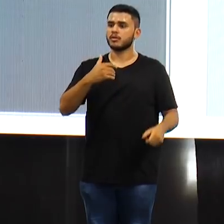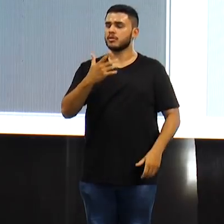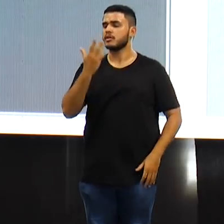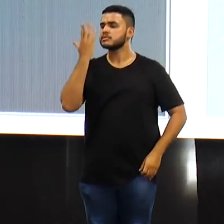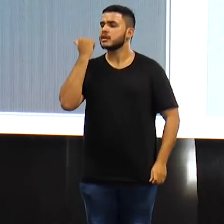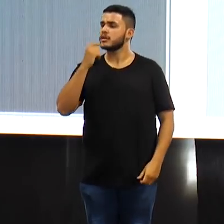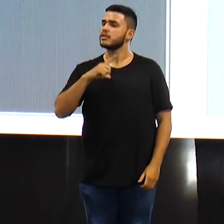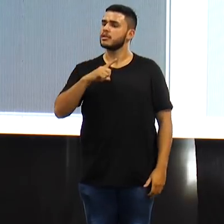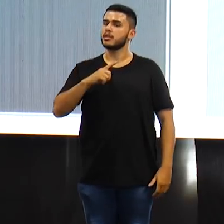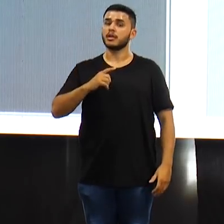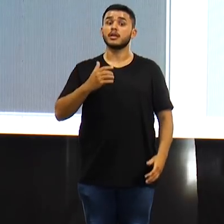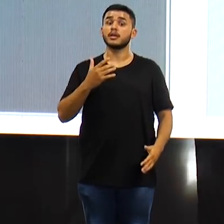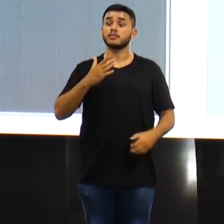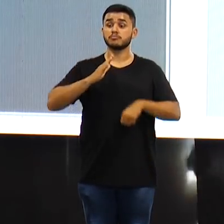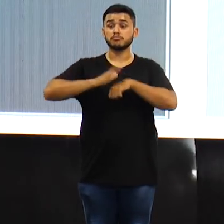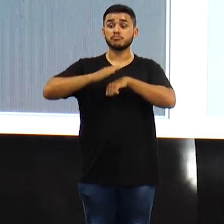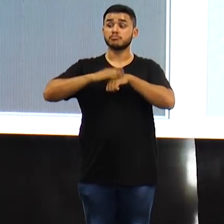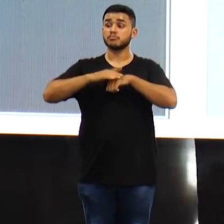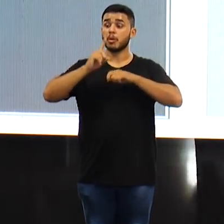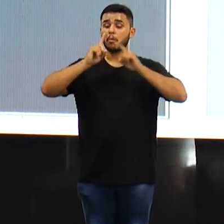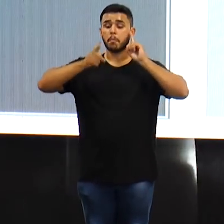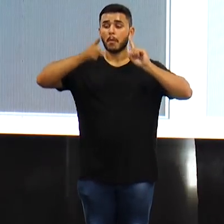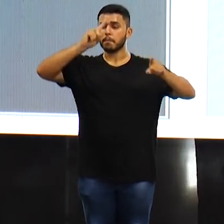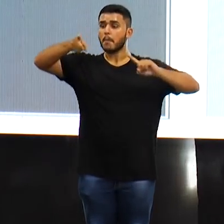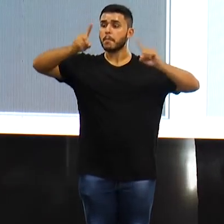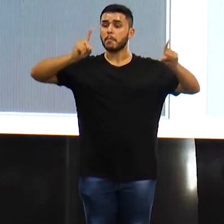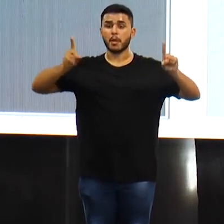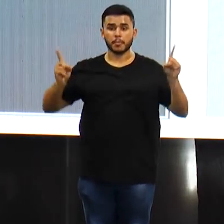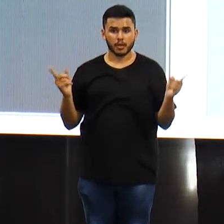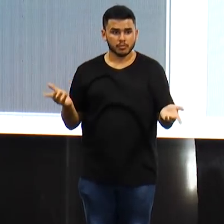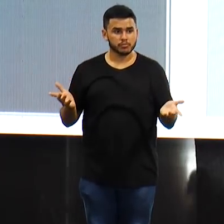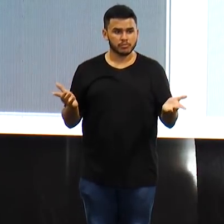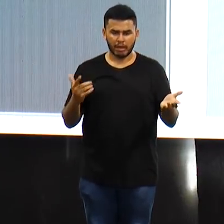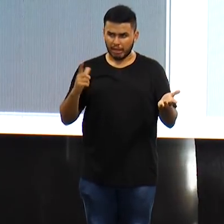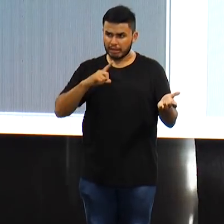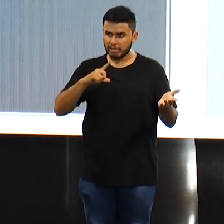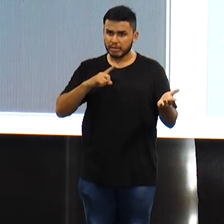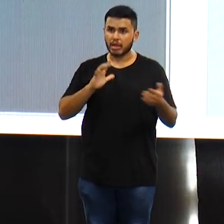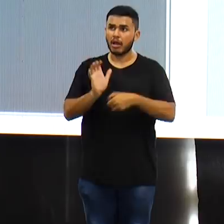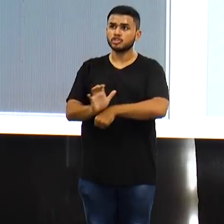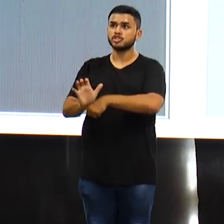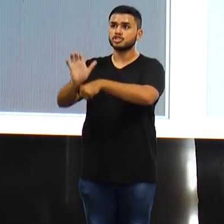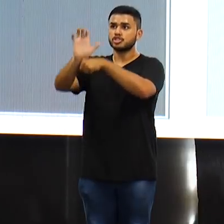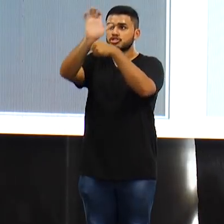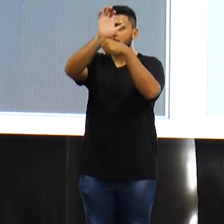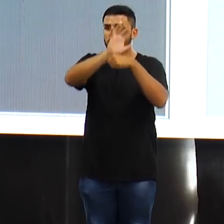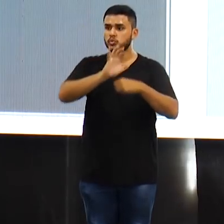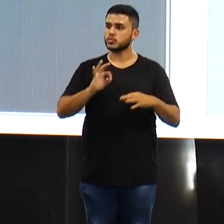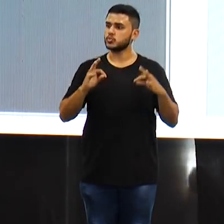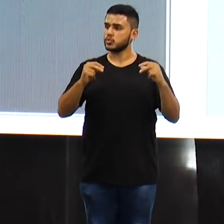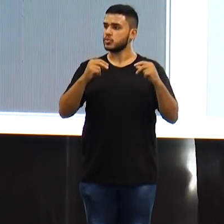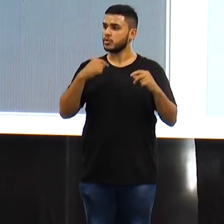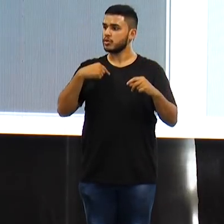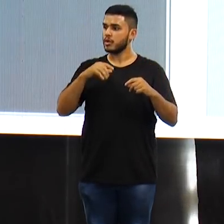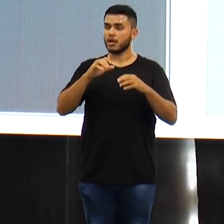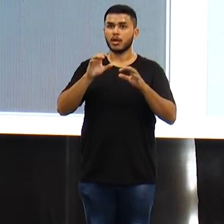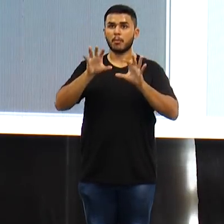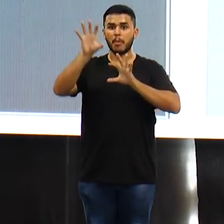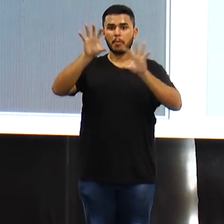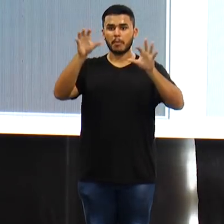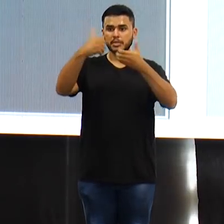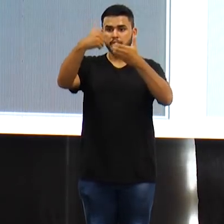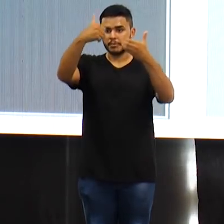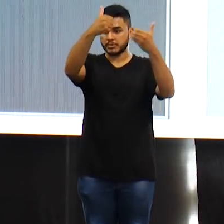Eu estou falando de um governo, pessoal, ditatorial. Isso está claro para vocês? Sim. Isso